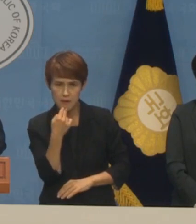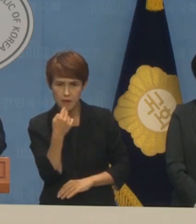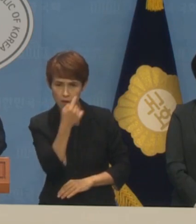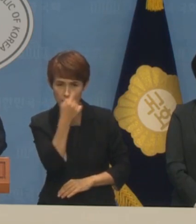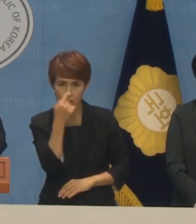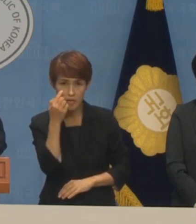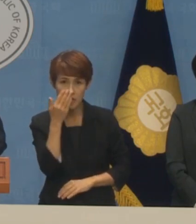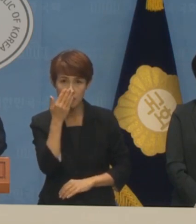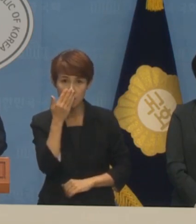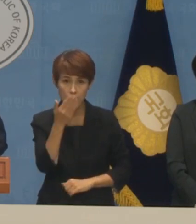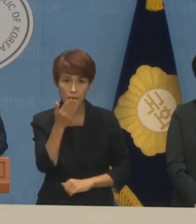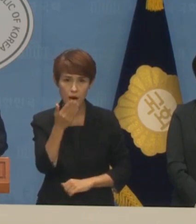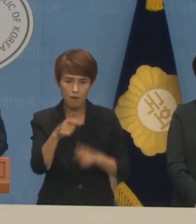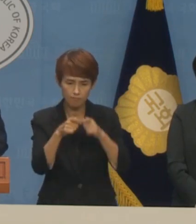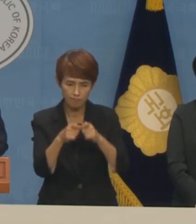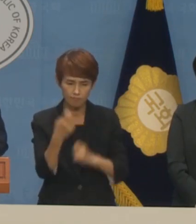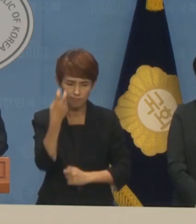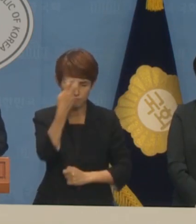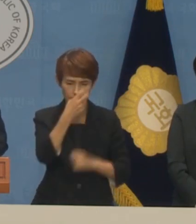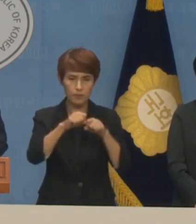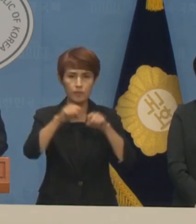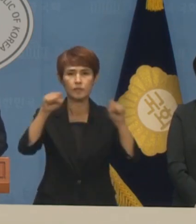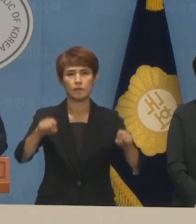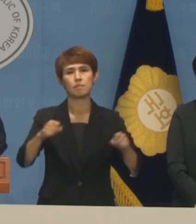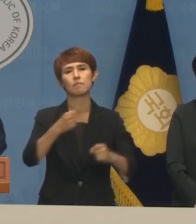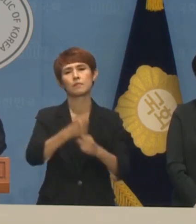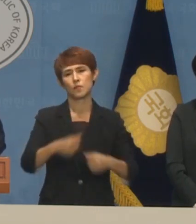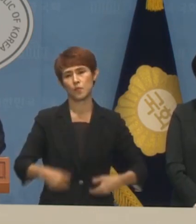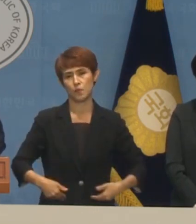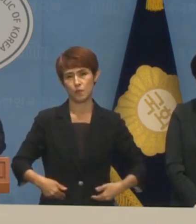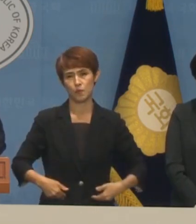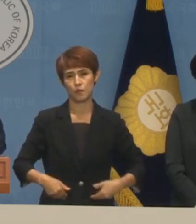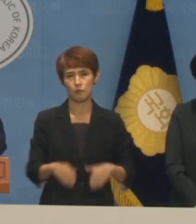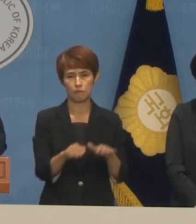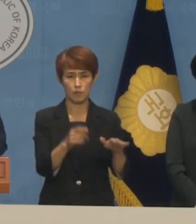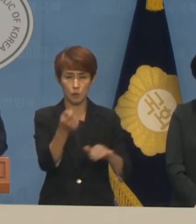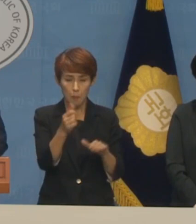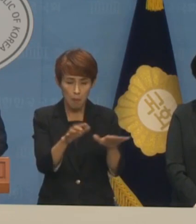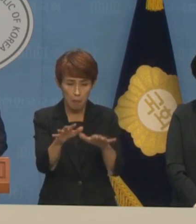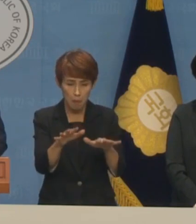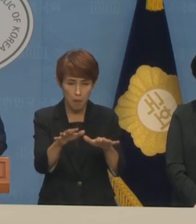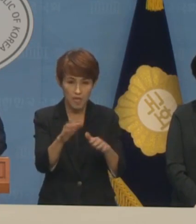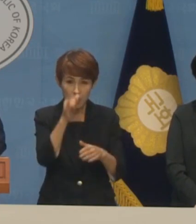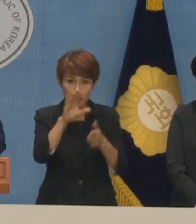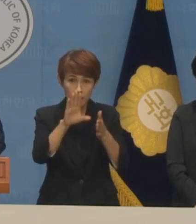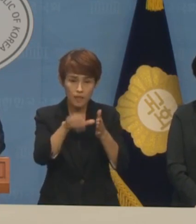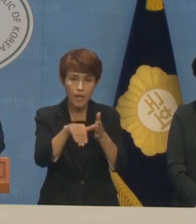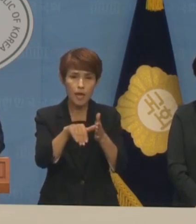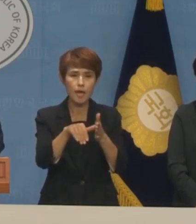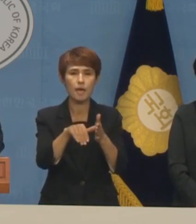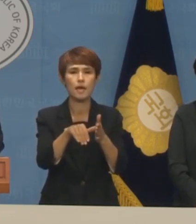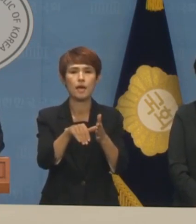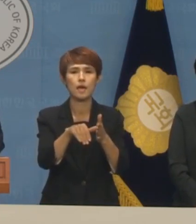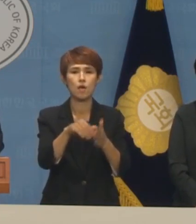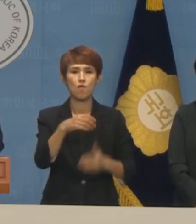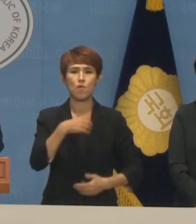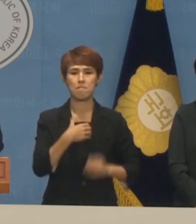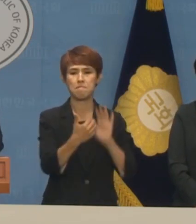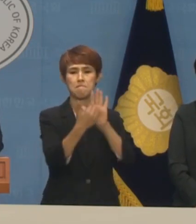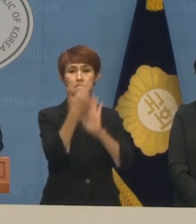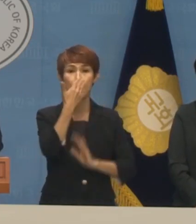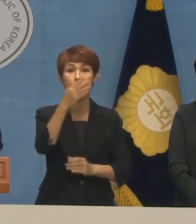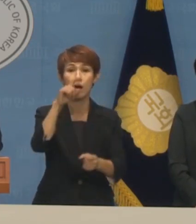있는 정밀 감시 시스템을 구축하고 미소 지진이 발생할 경우 안전조치가 이루어질 수 있도록